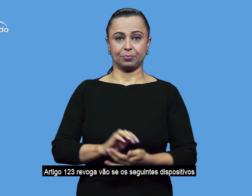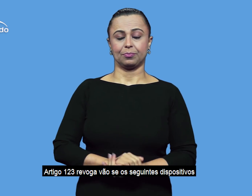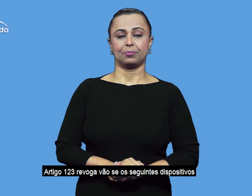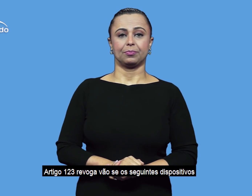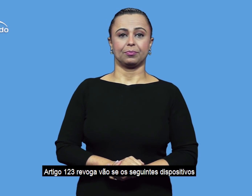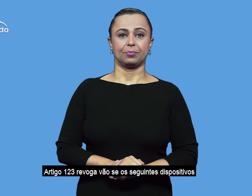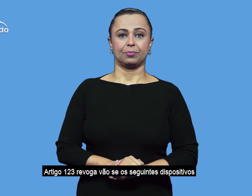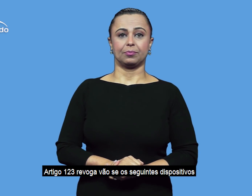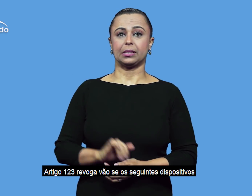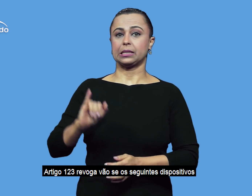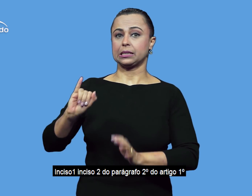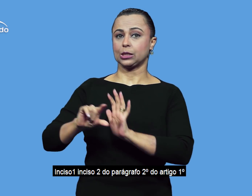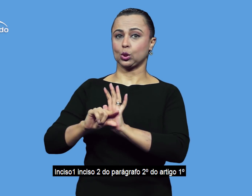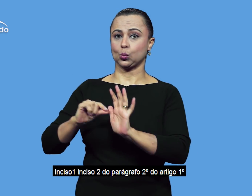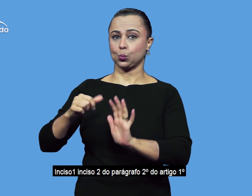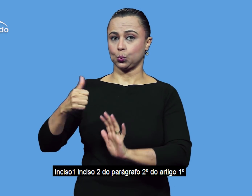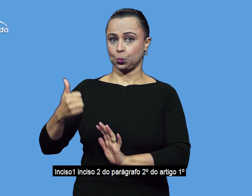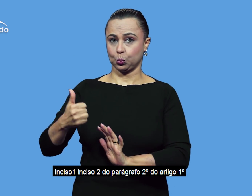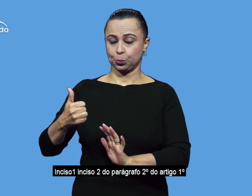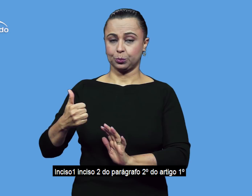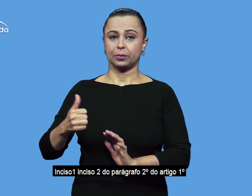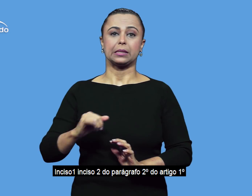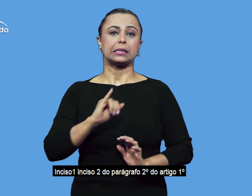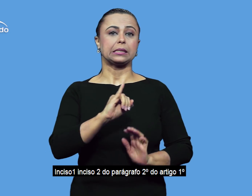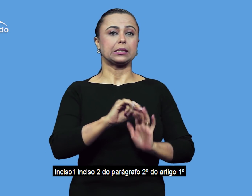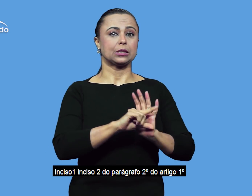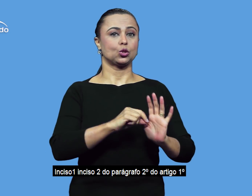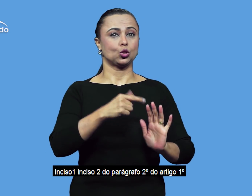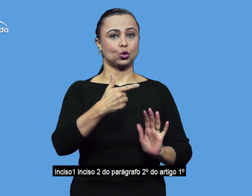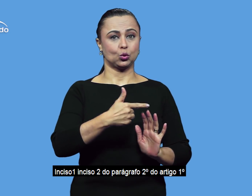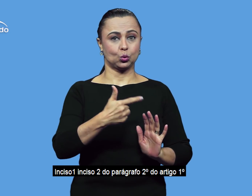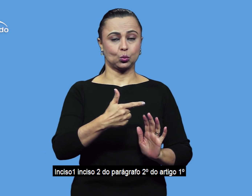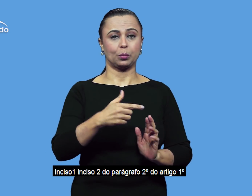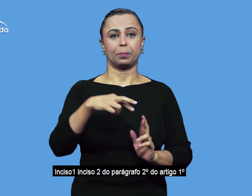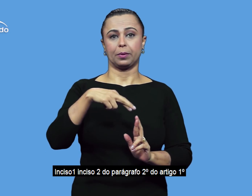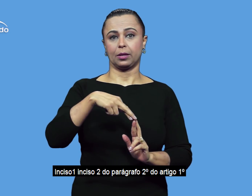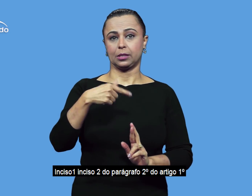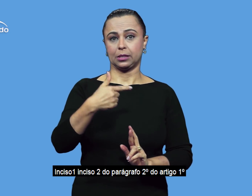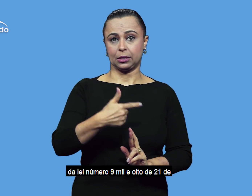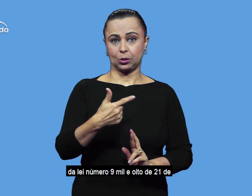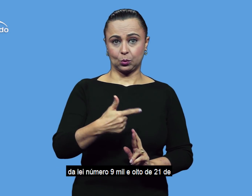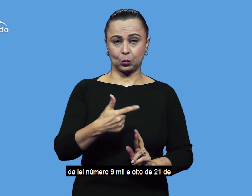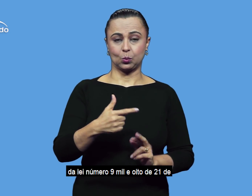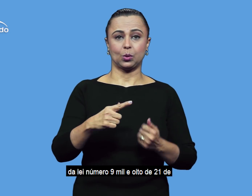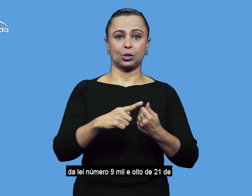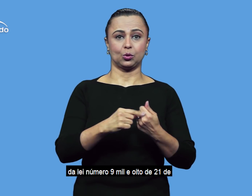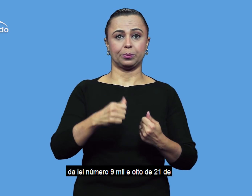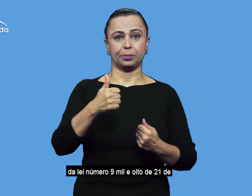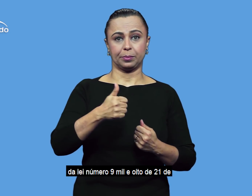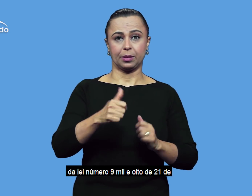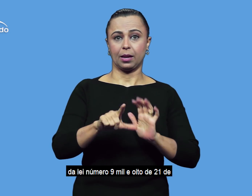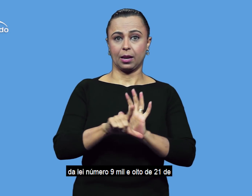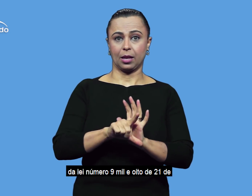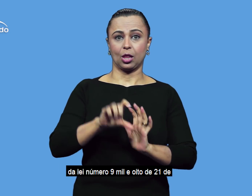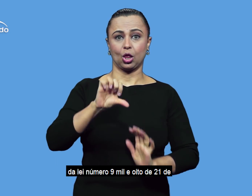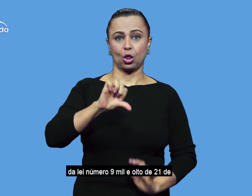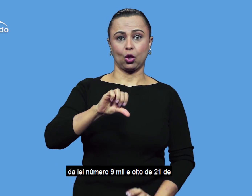inciso 11 o inciso 2 do parágrafo 2º do artigo 1º da lei número 9 mil e oito de